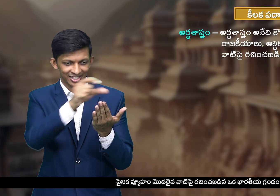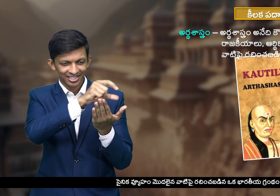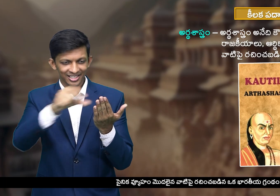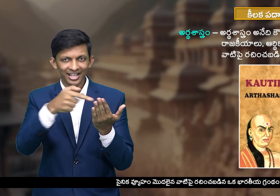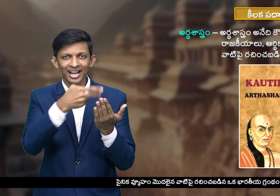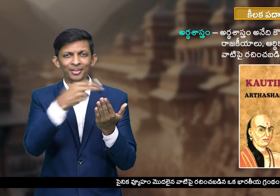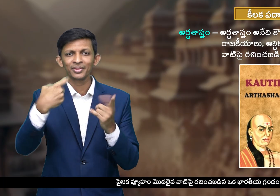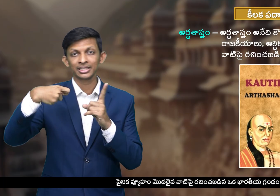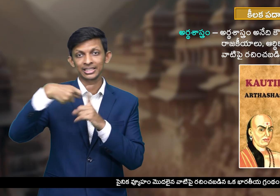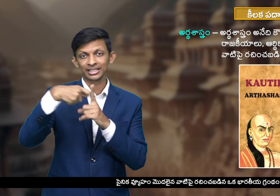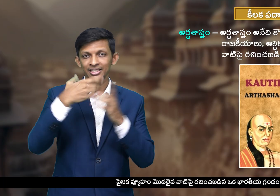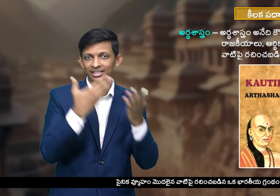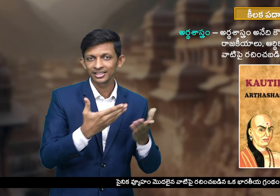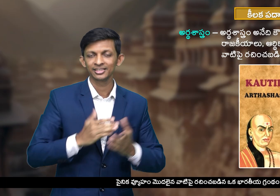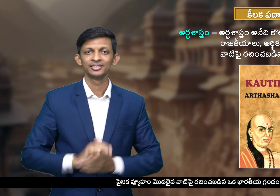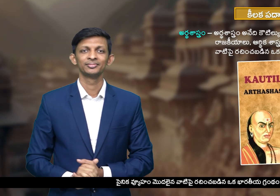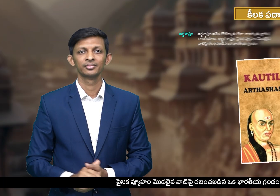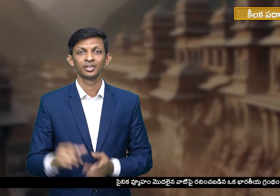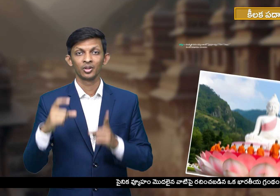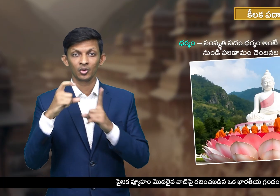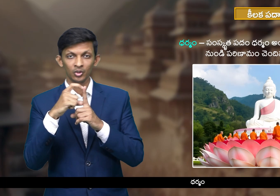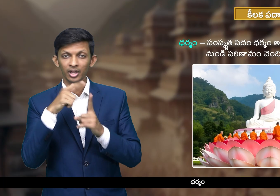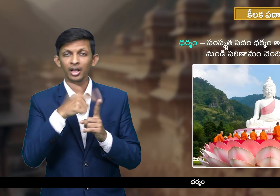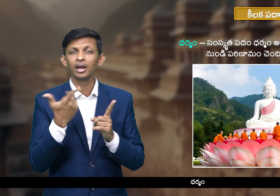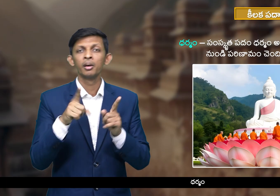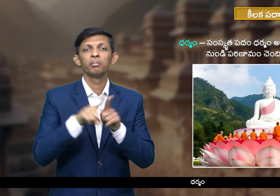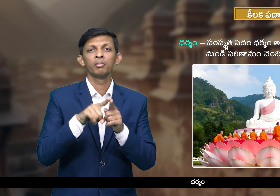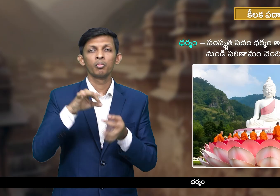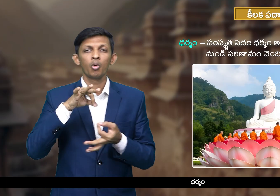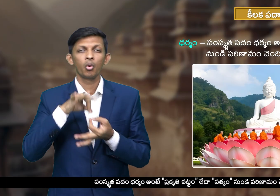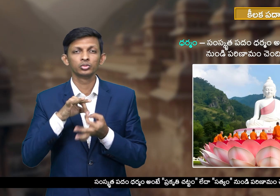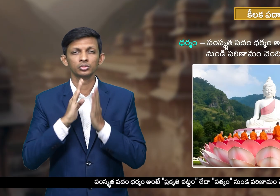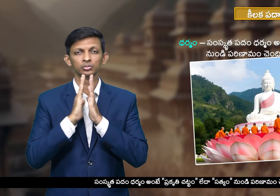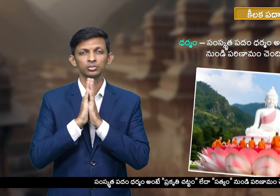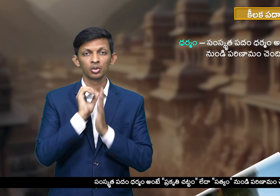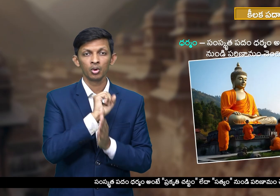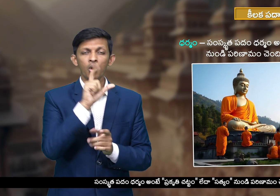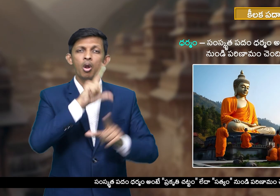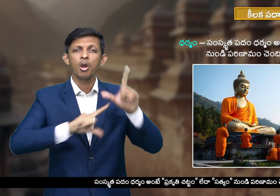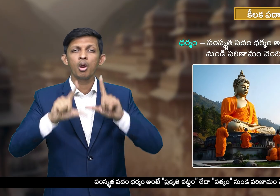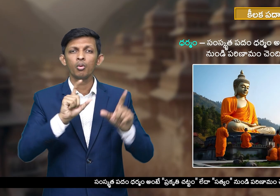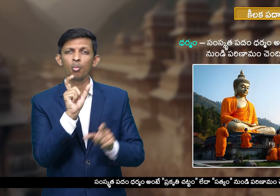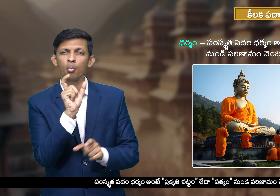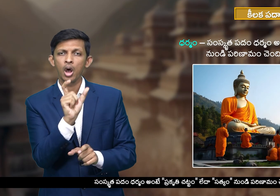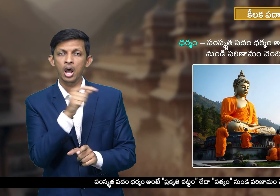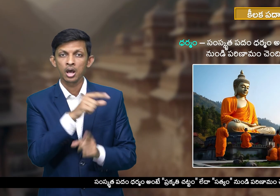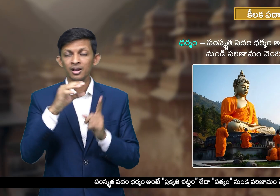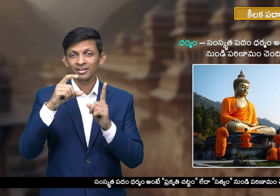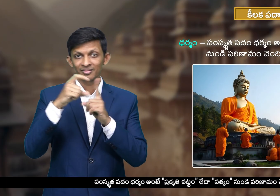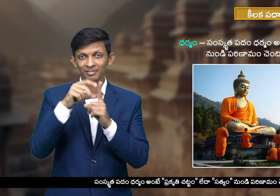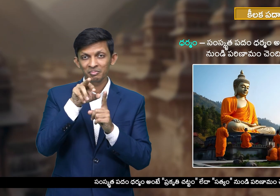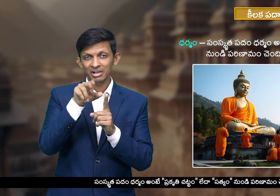వాటిపై రచించబడిన ఒక భారతీయ గ్రంథం. ధర్మం సంస్కృత పదం. ధర్మం